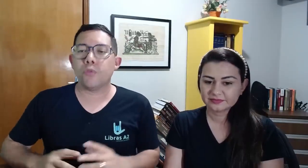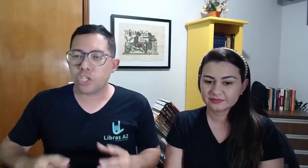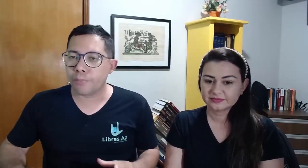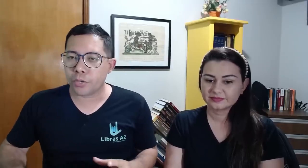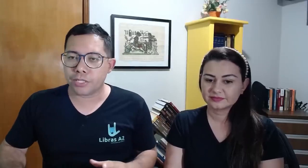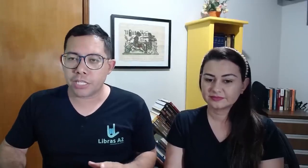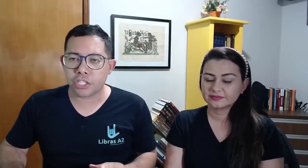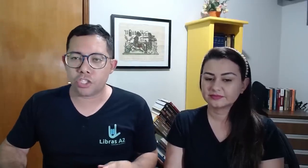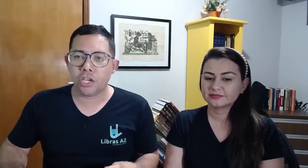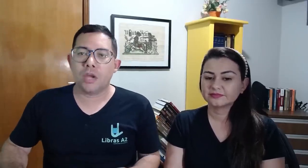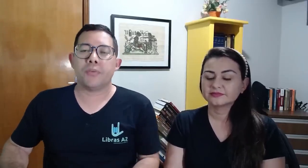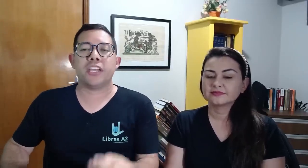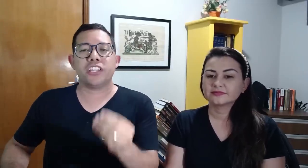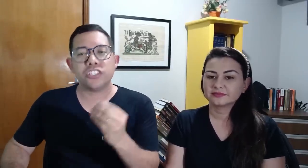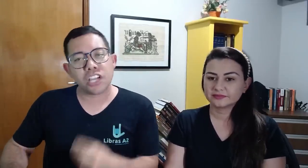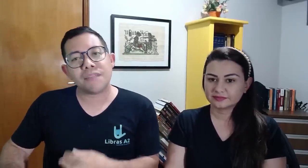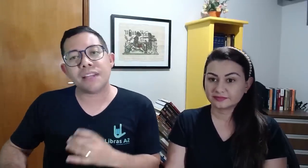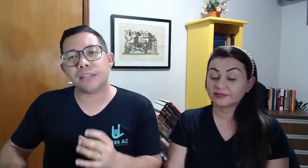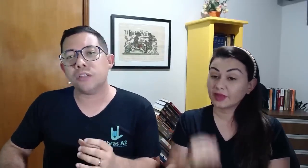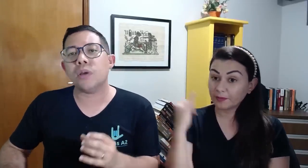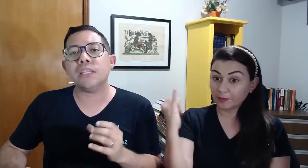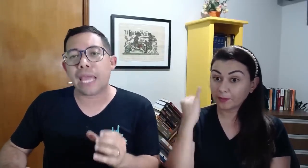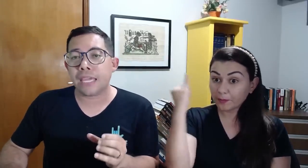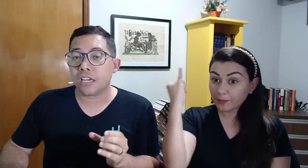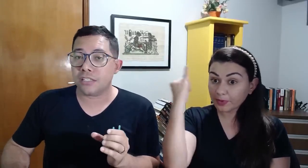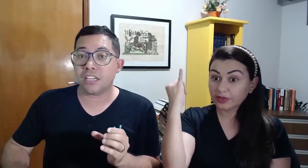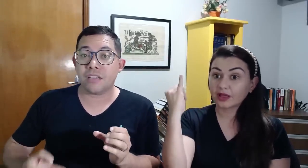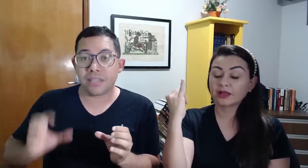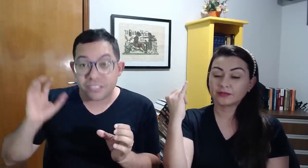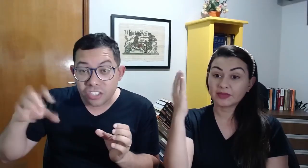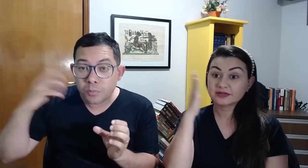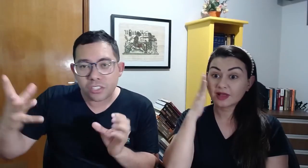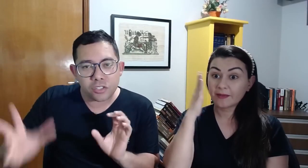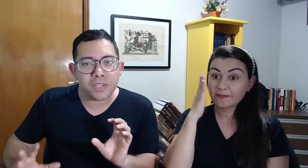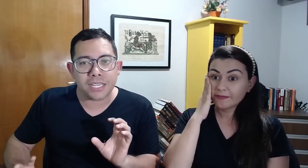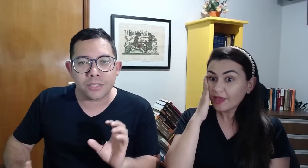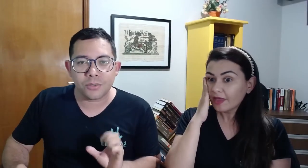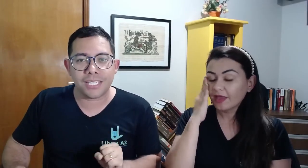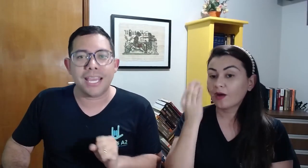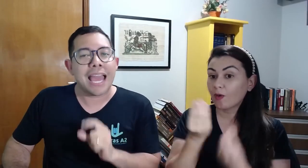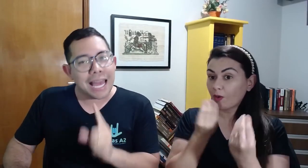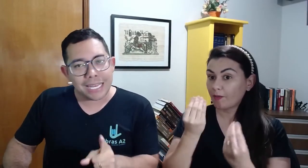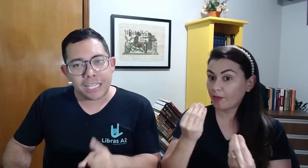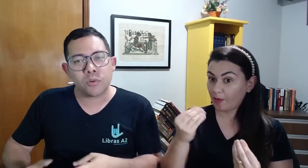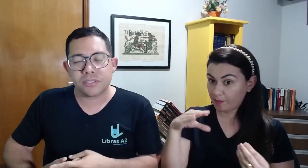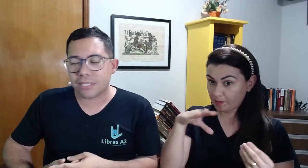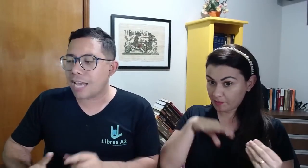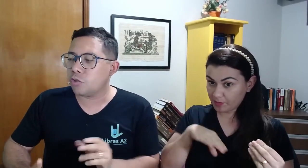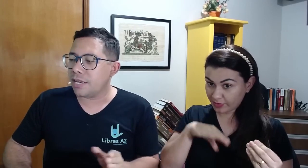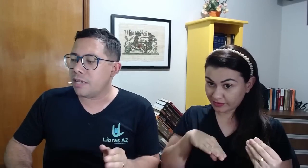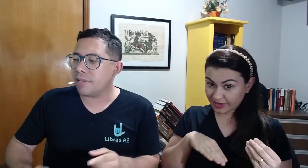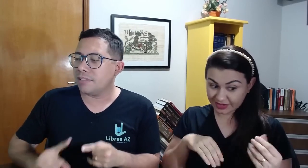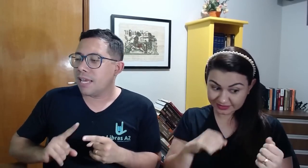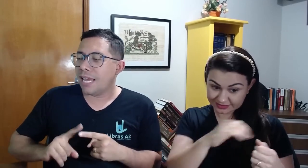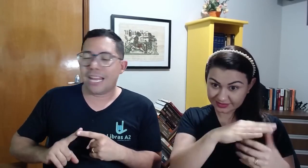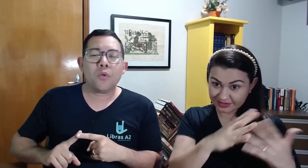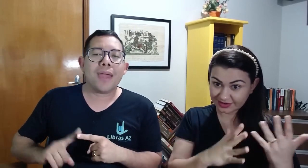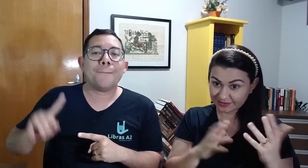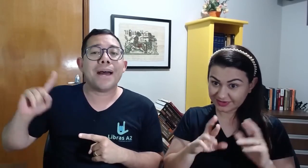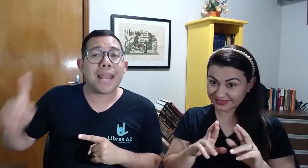muito importante, porque a gente já vai tendo a ideia e já vai desmistificando que a língua de sinais, ou a Libras, ela não é